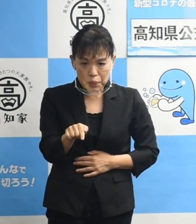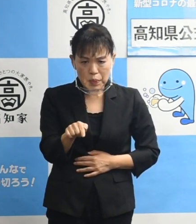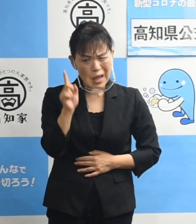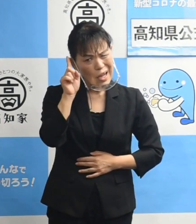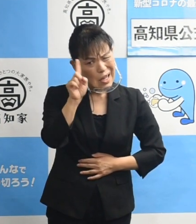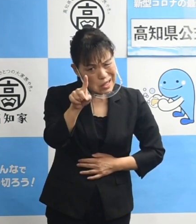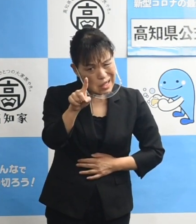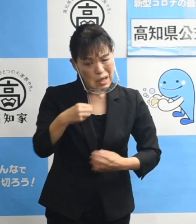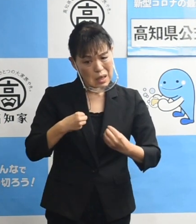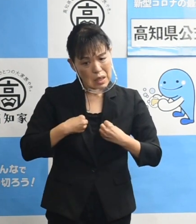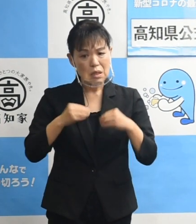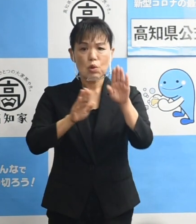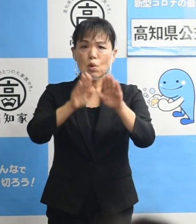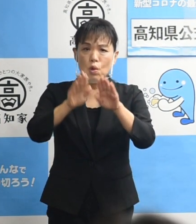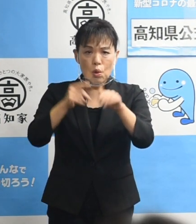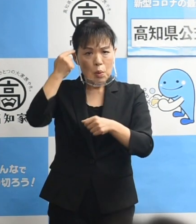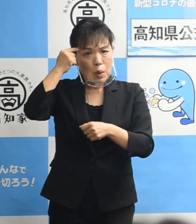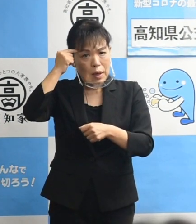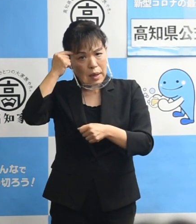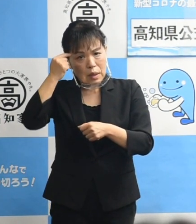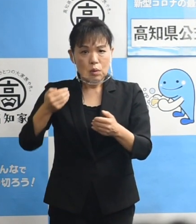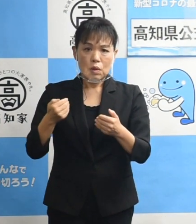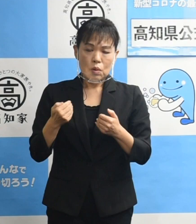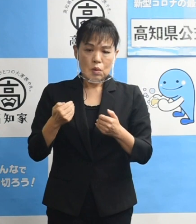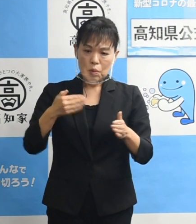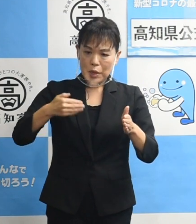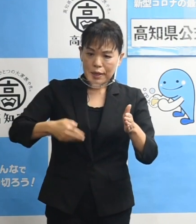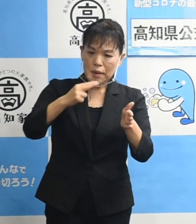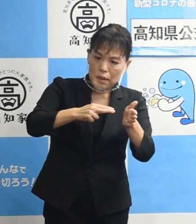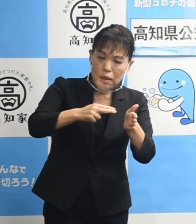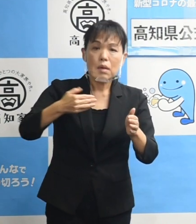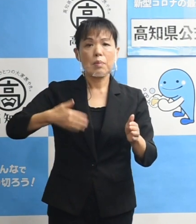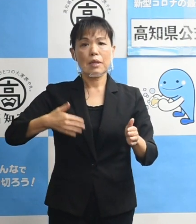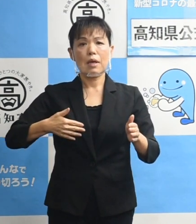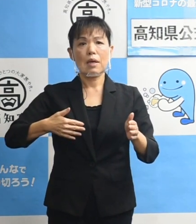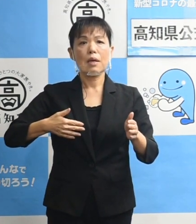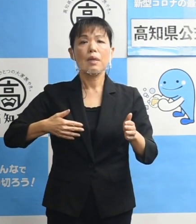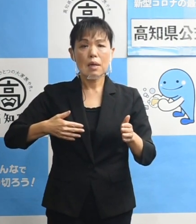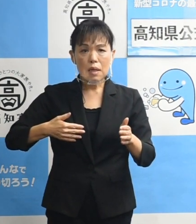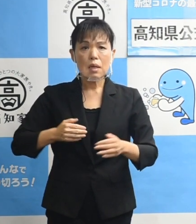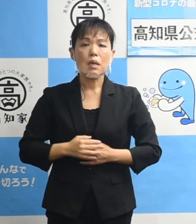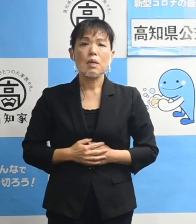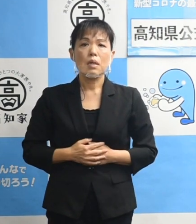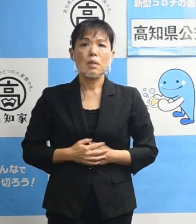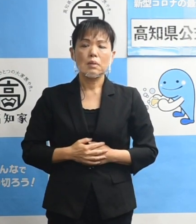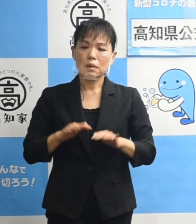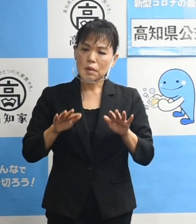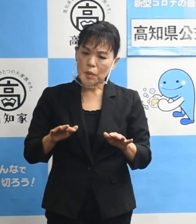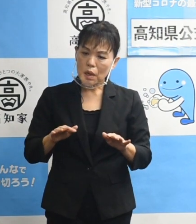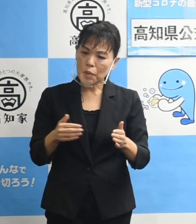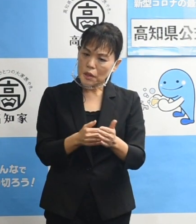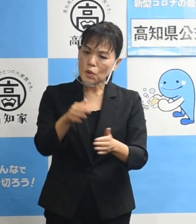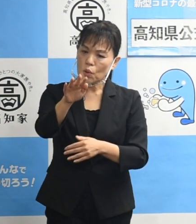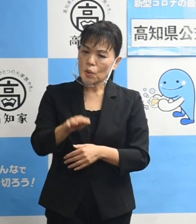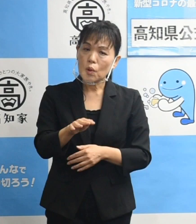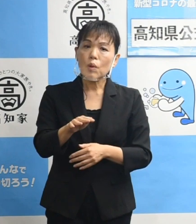明日の感染状況ということもございますから、まだ流動的な要素はございますけれども、今までのデータでそういった検討を